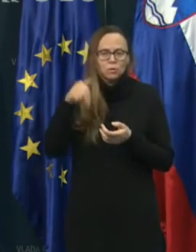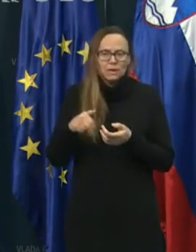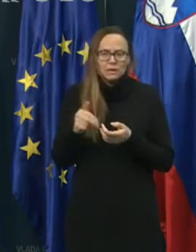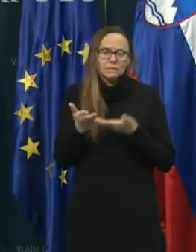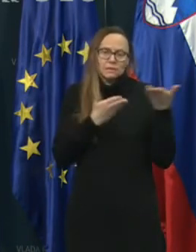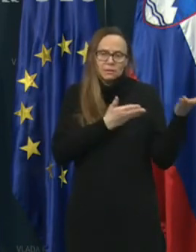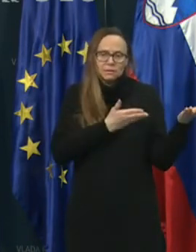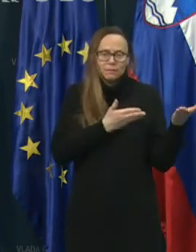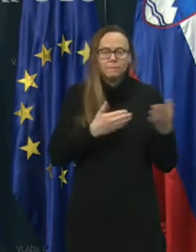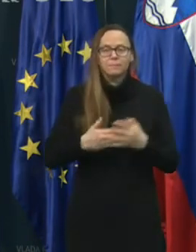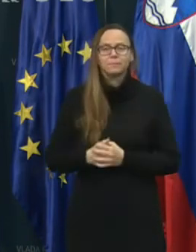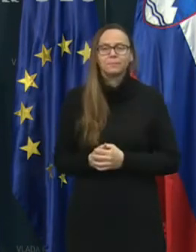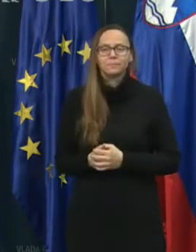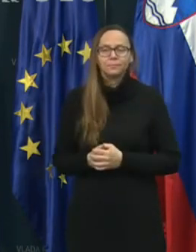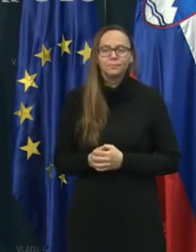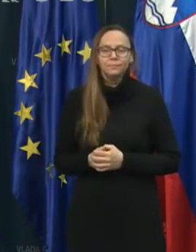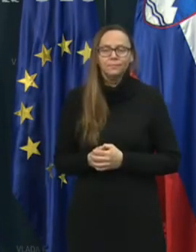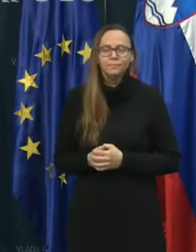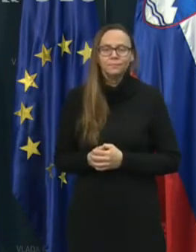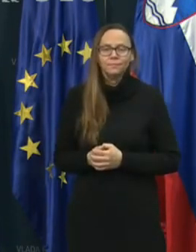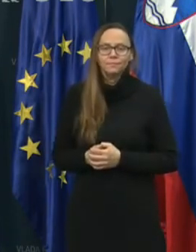sekretarka.